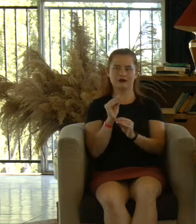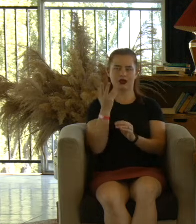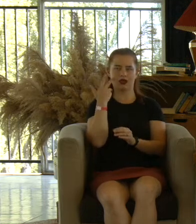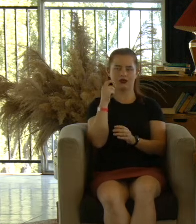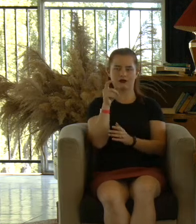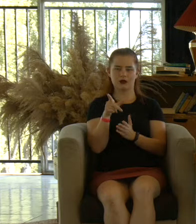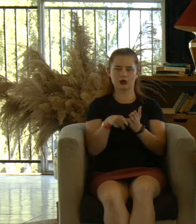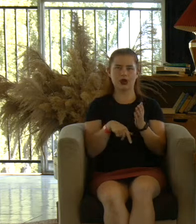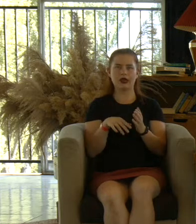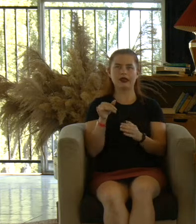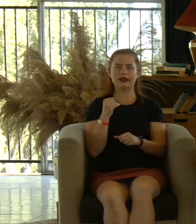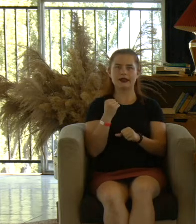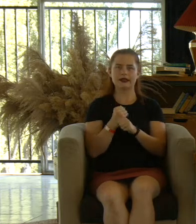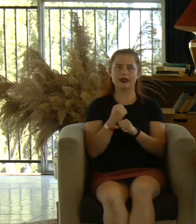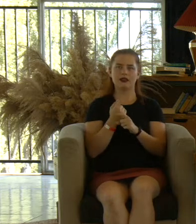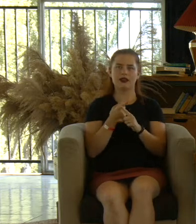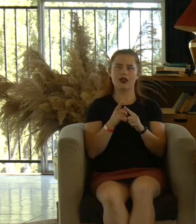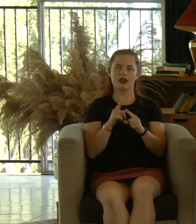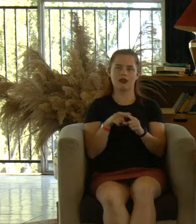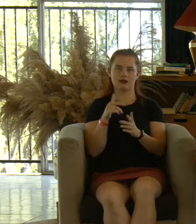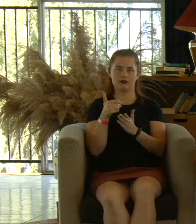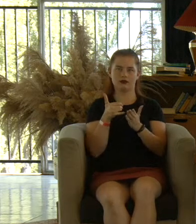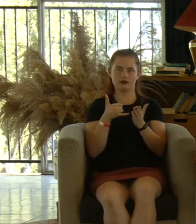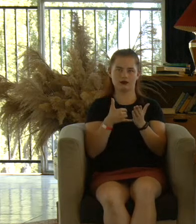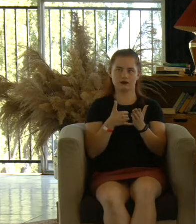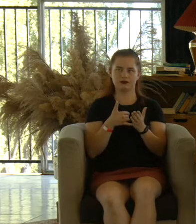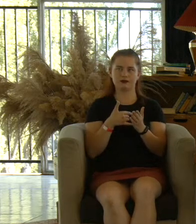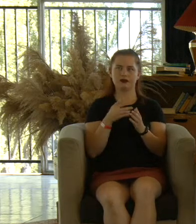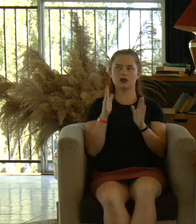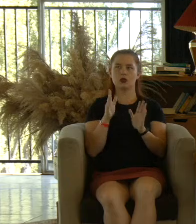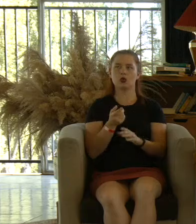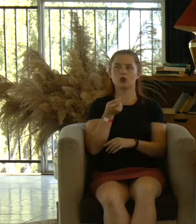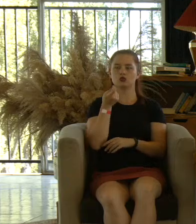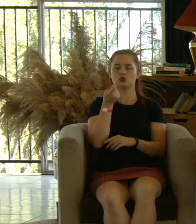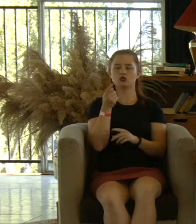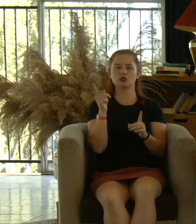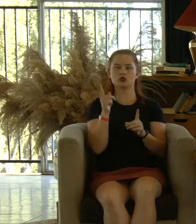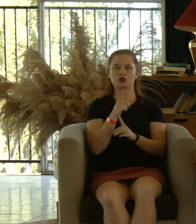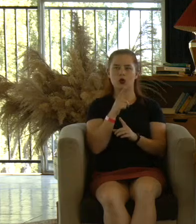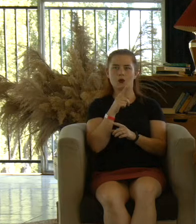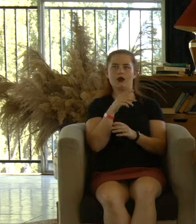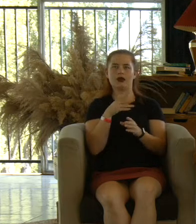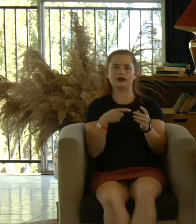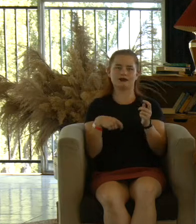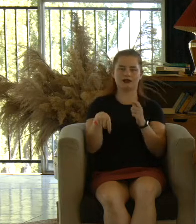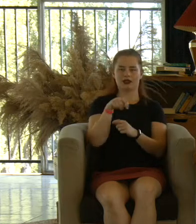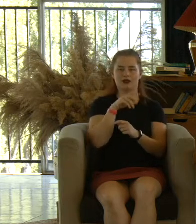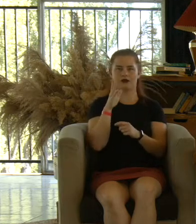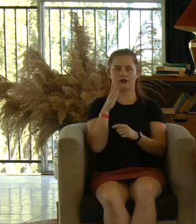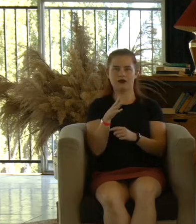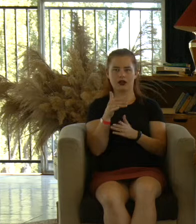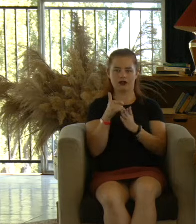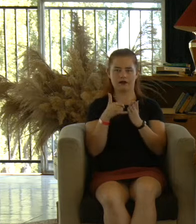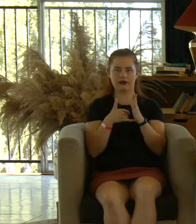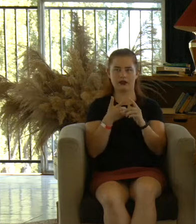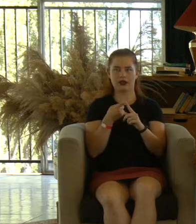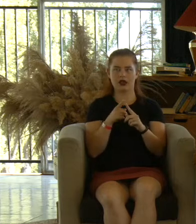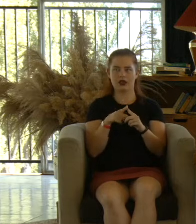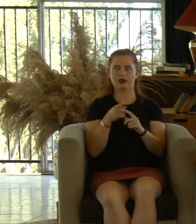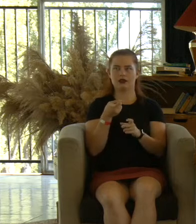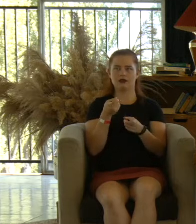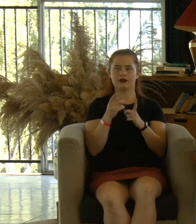таких количествах, как делают это традиционные виноделы. То есть только чуть-чуть для того, чтобы законсервировать в вине. Особенно это важно длинное